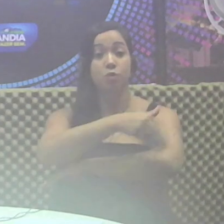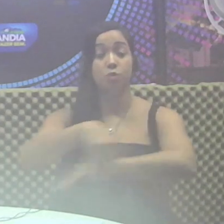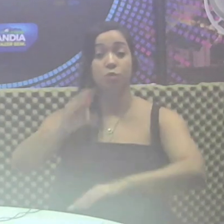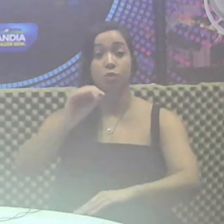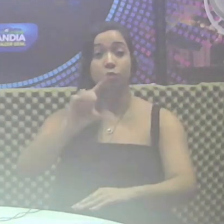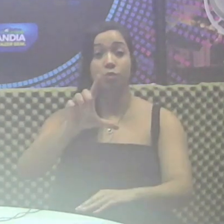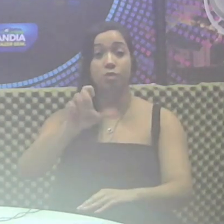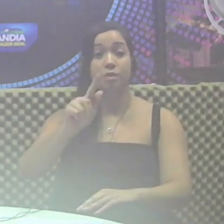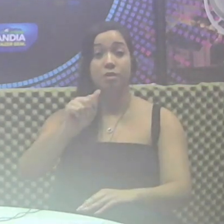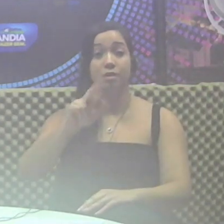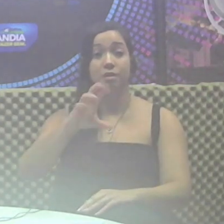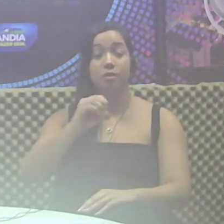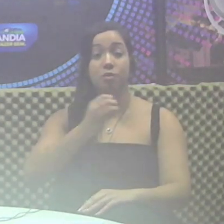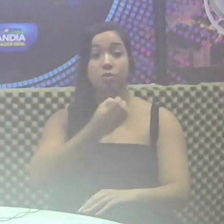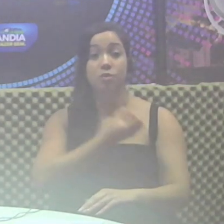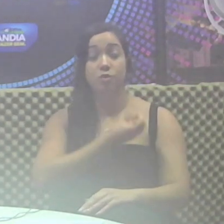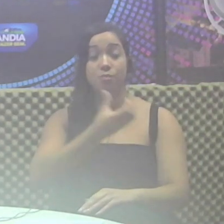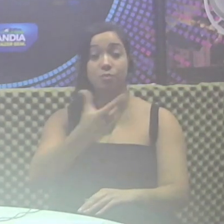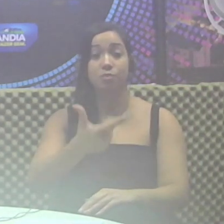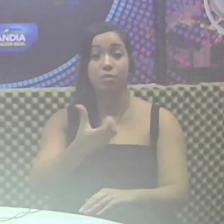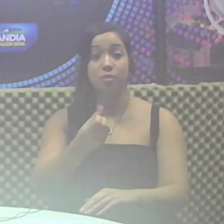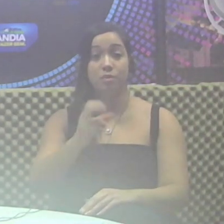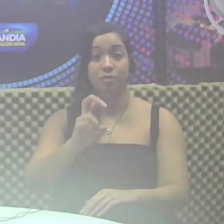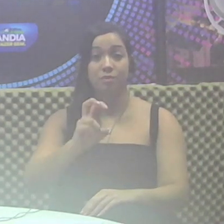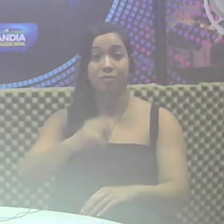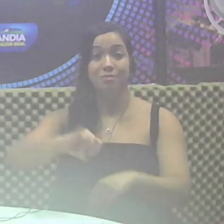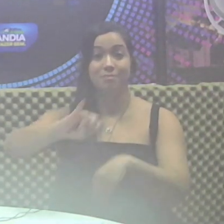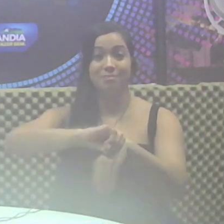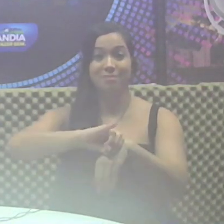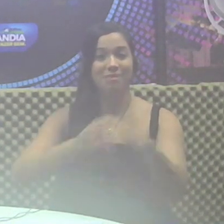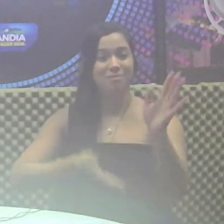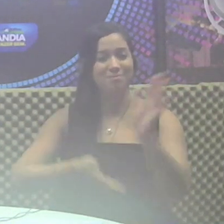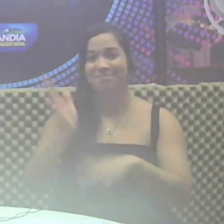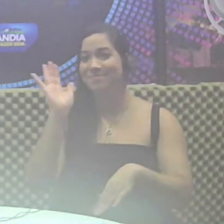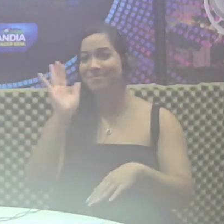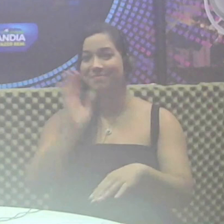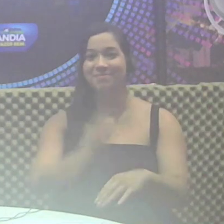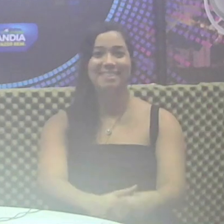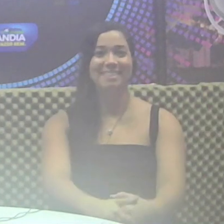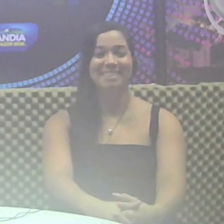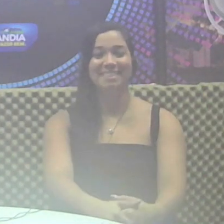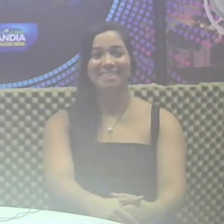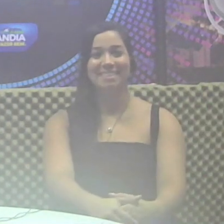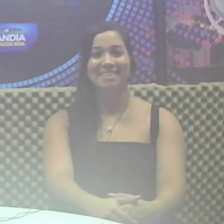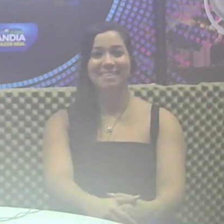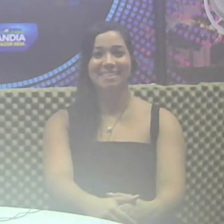Maciel, 255, no centro. Participe!